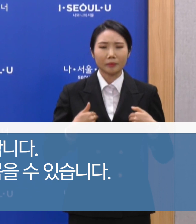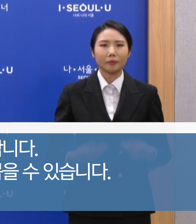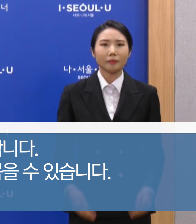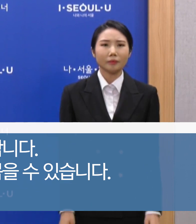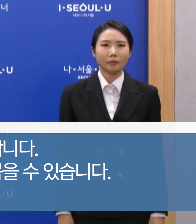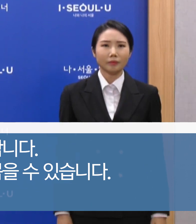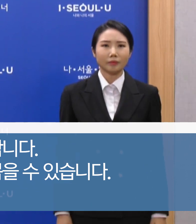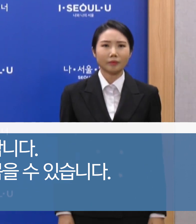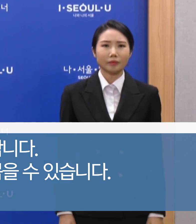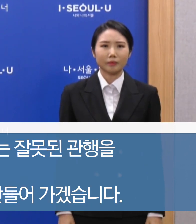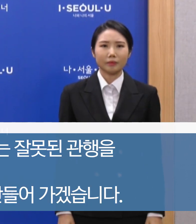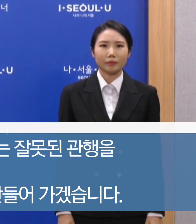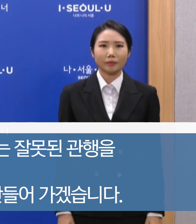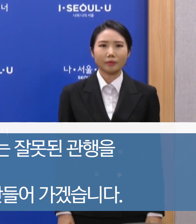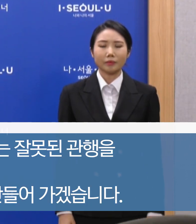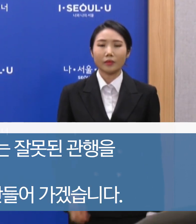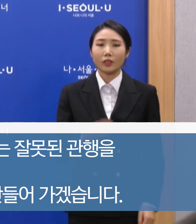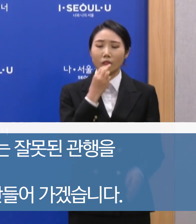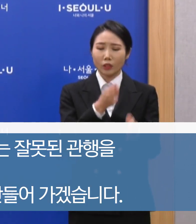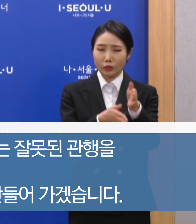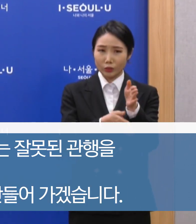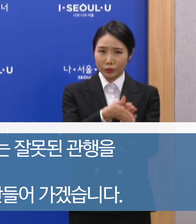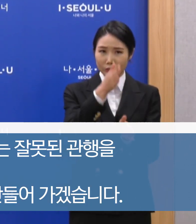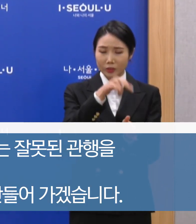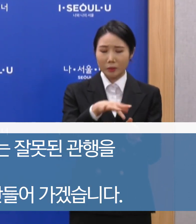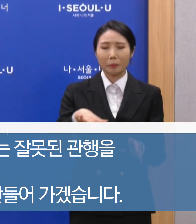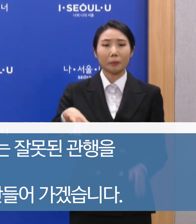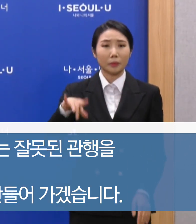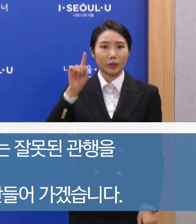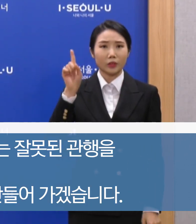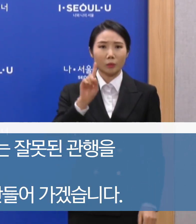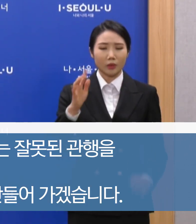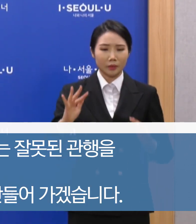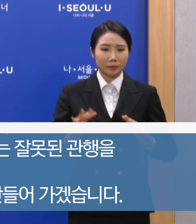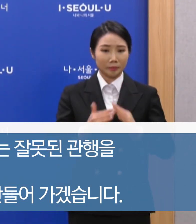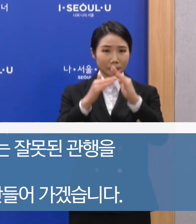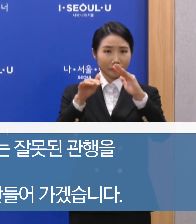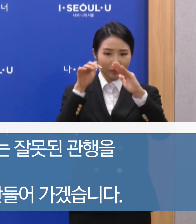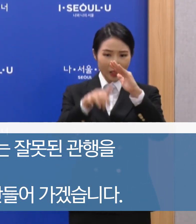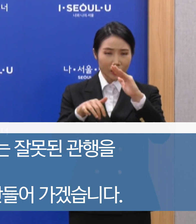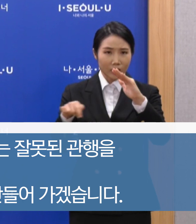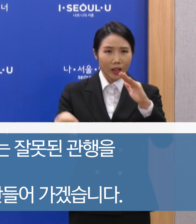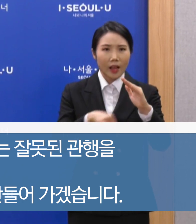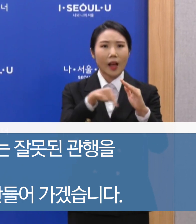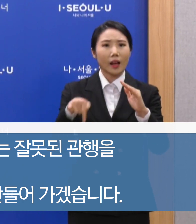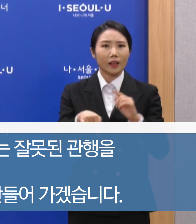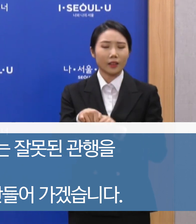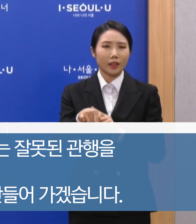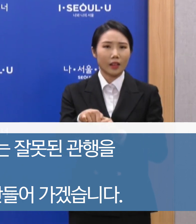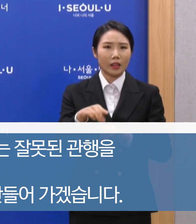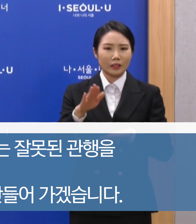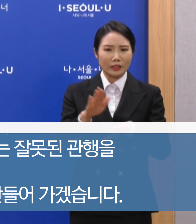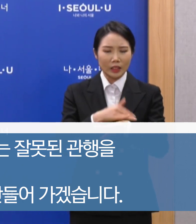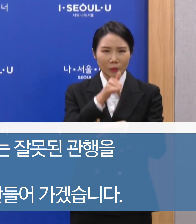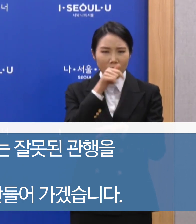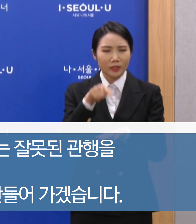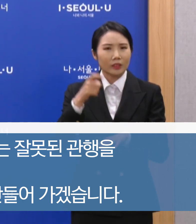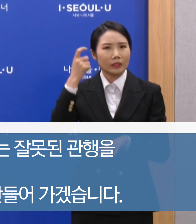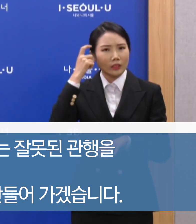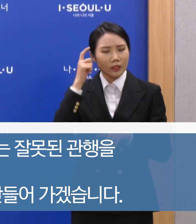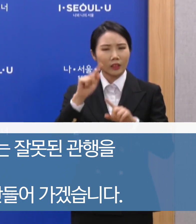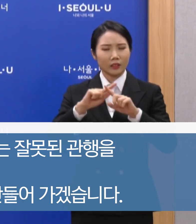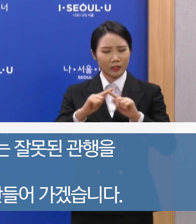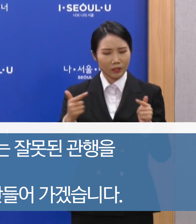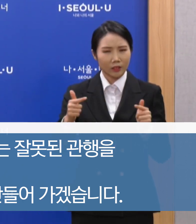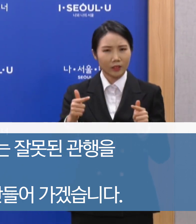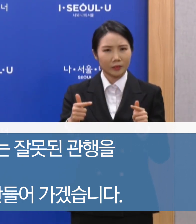수 있습니다. 서울시부터 해체공사장에 만연해 있는 잘못된 관행을 철저히